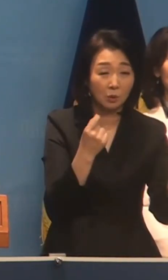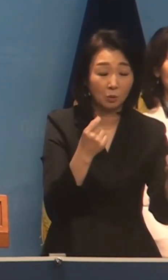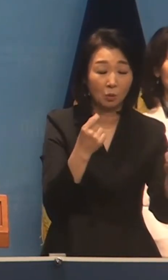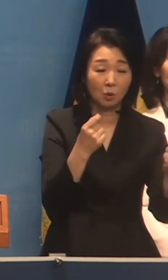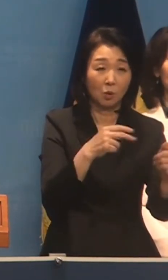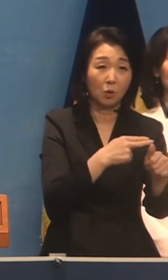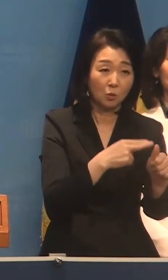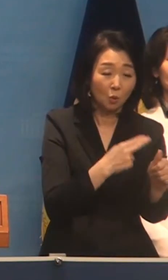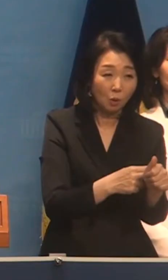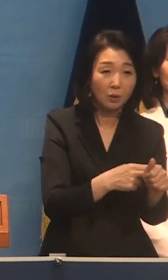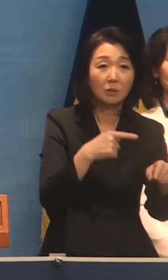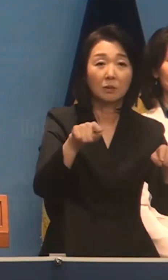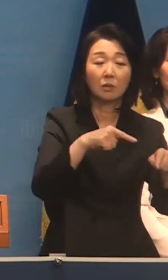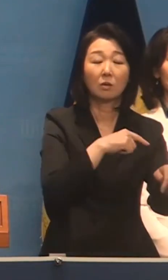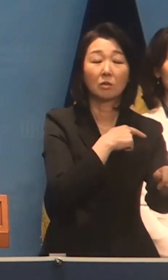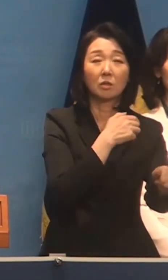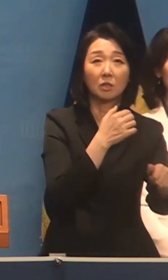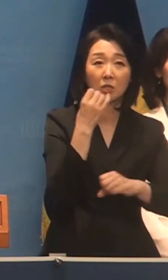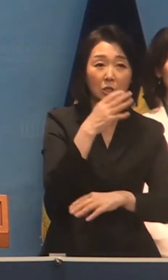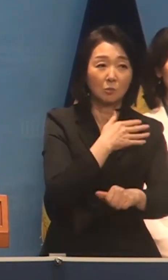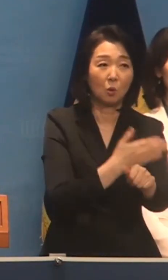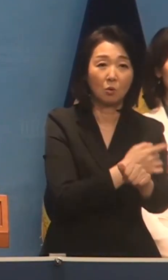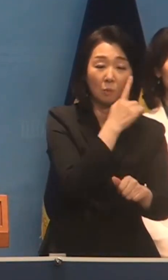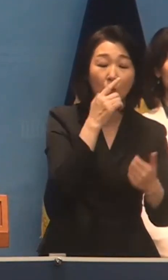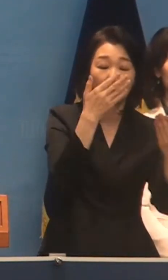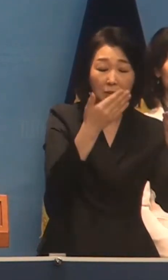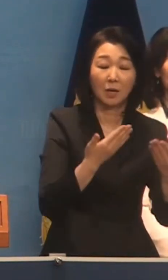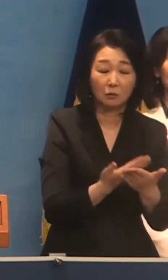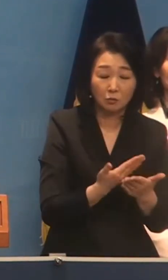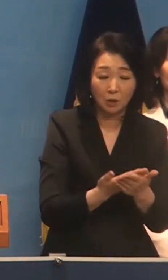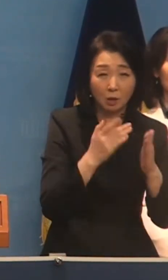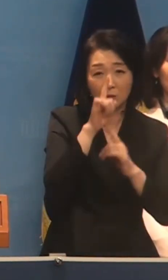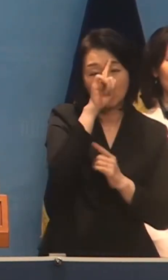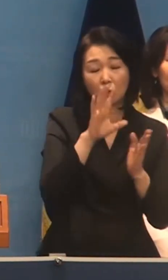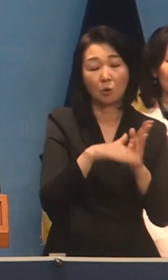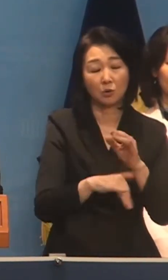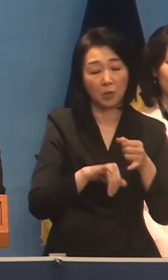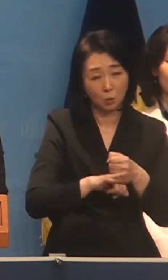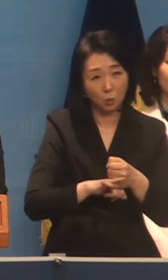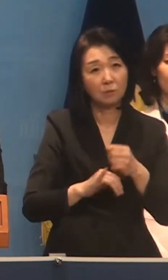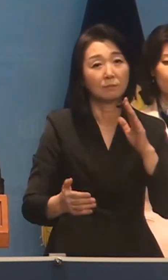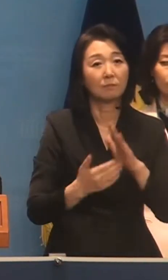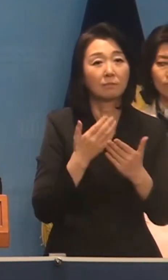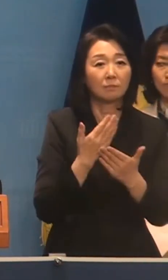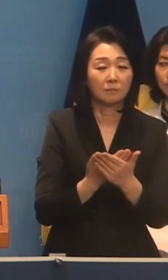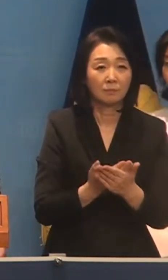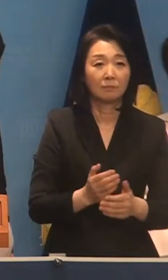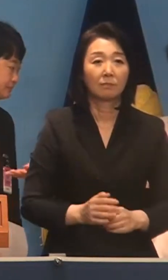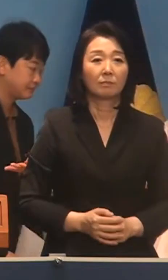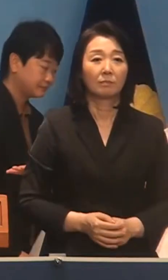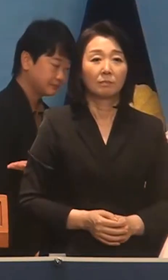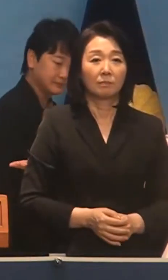정치기본권 보장, 이번 대선과 다음 정부에서 반드시 이루어져야 합니다.